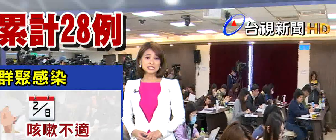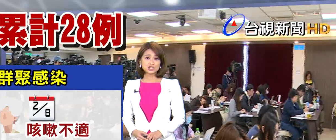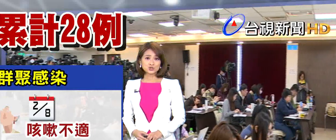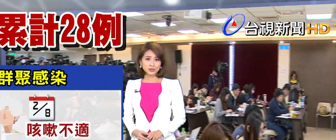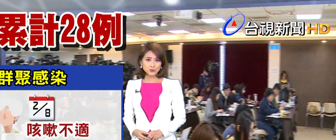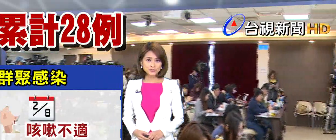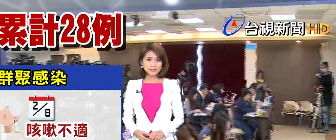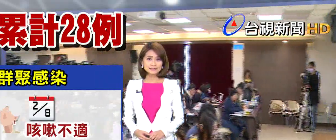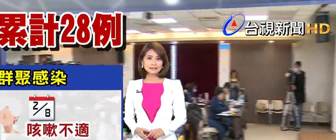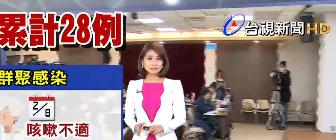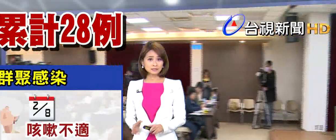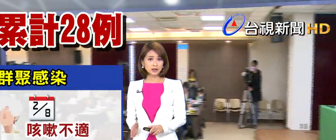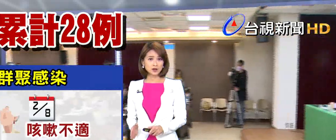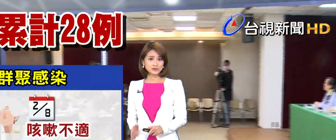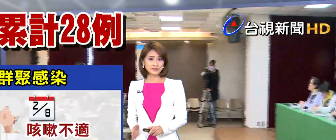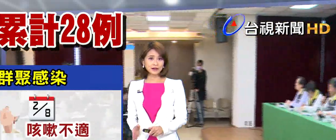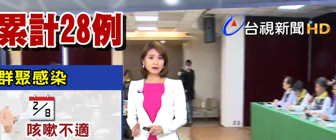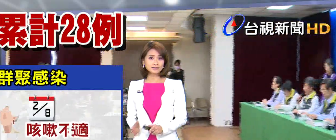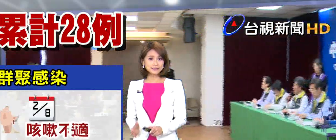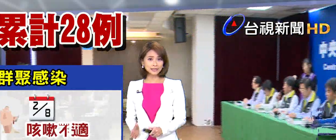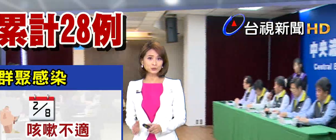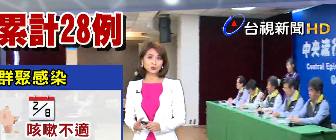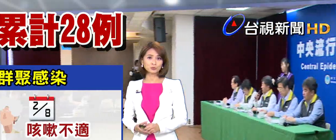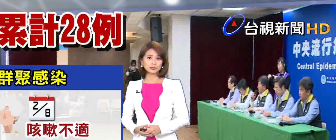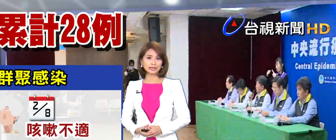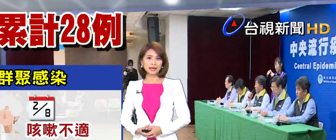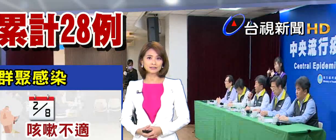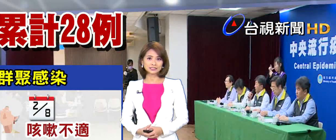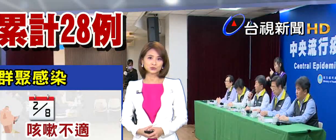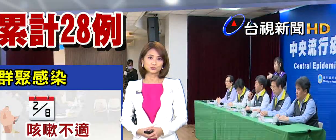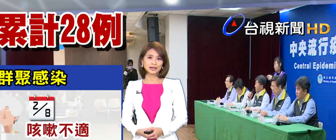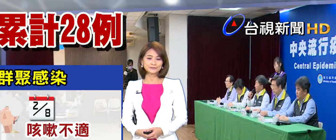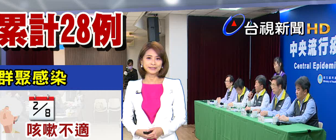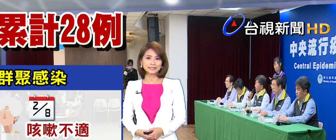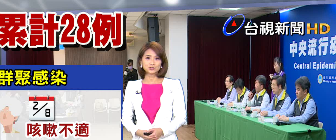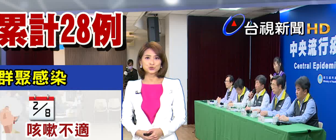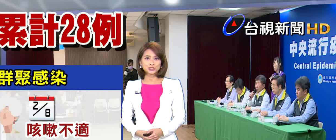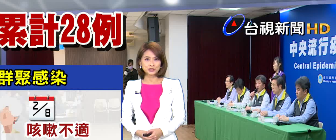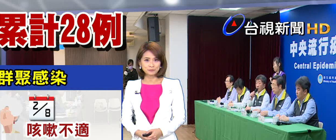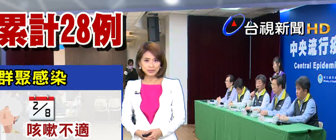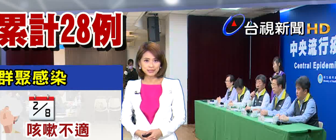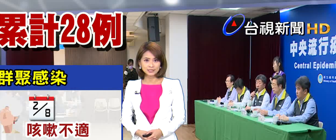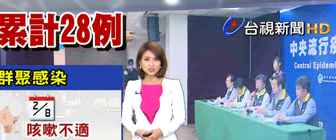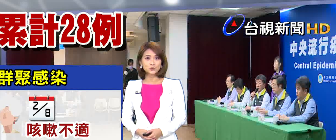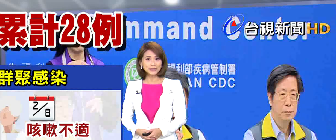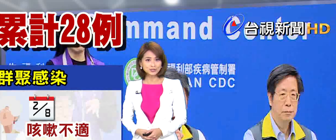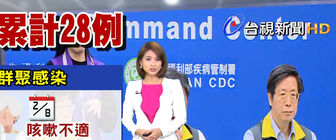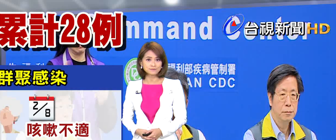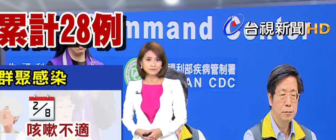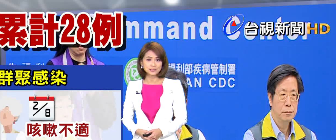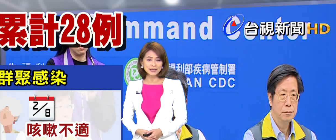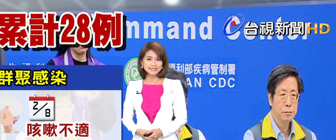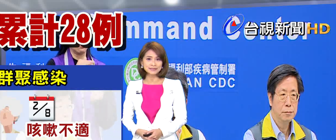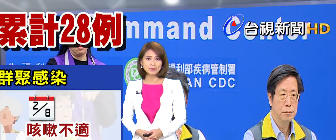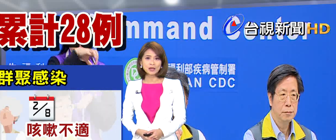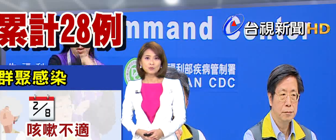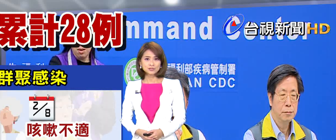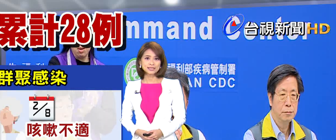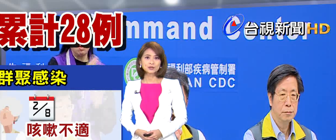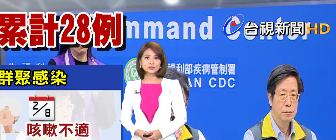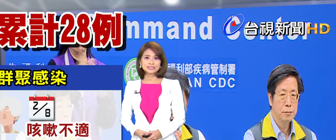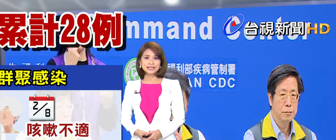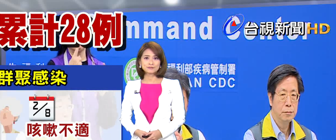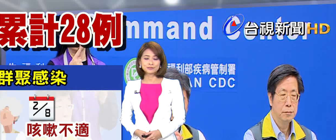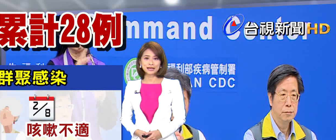中央流行疫情指挥中心在今天23号再度公布了两起武汉肺炎的确诊病例，这患者是父子关系，